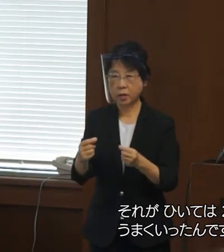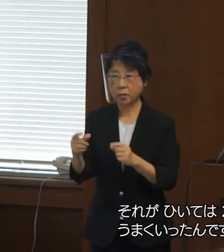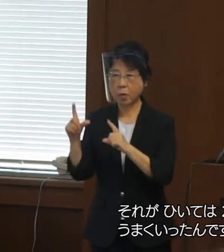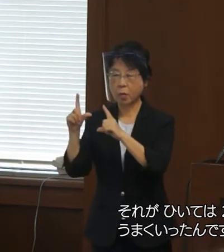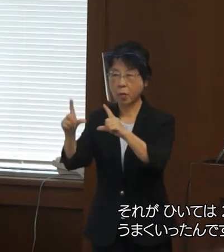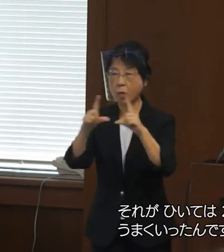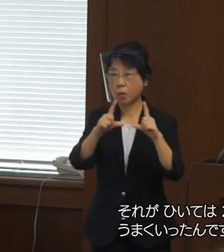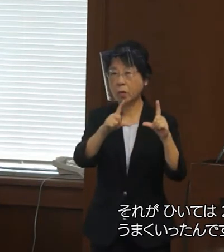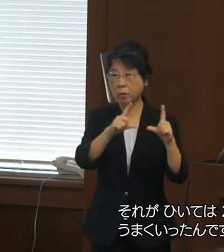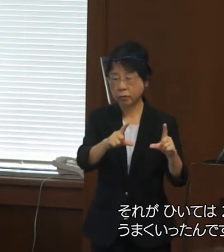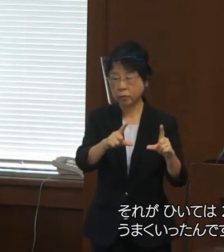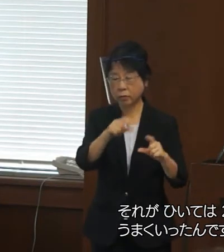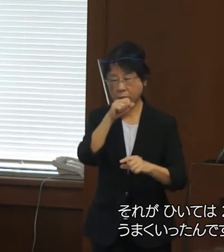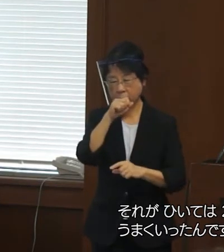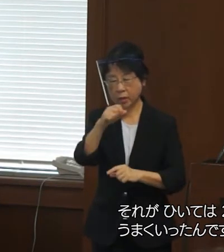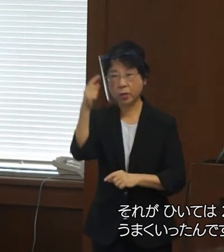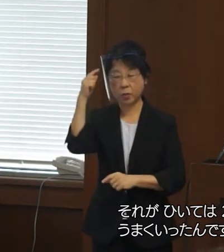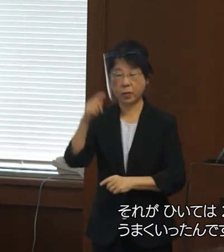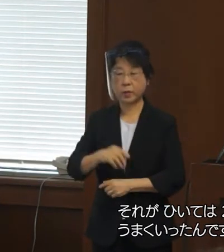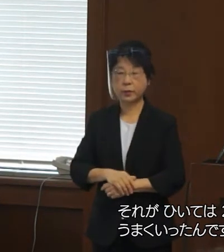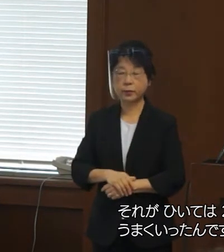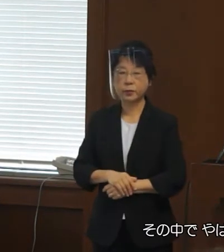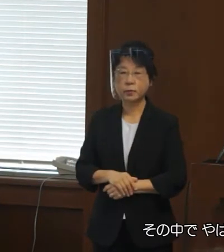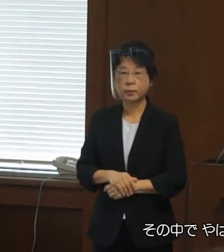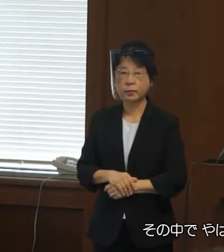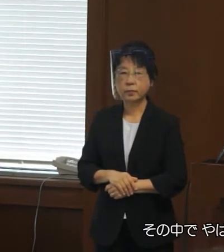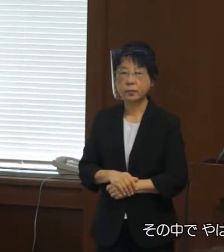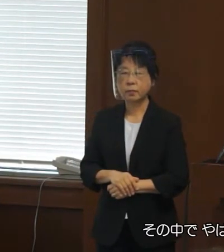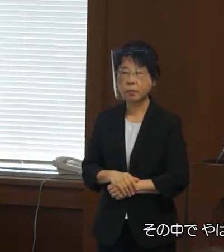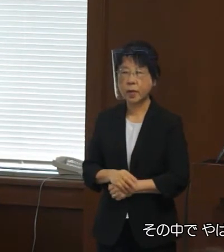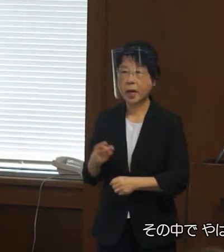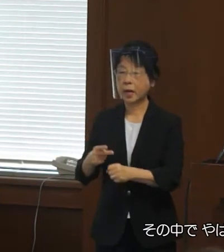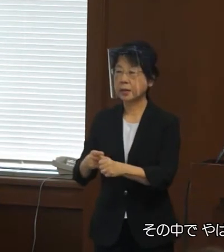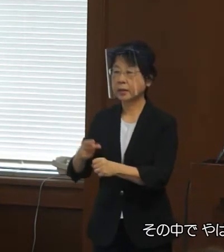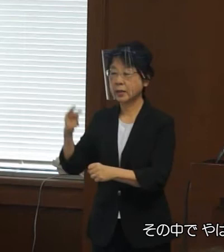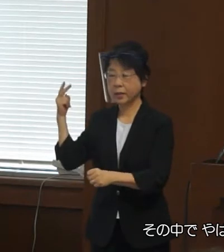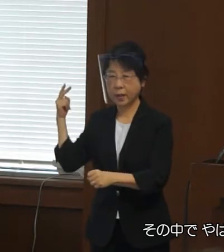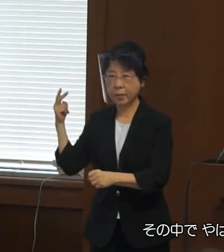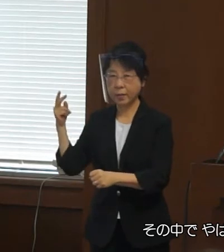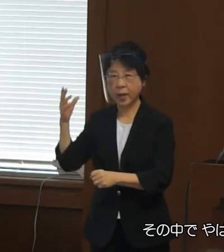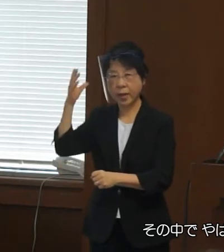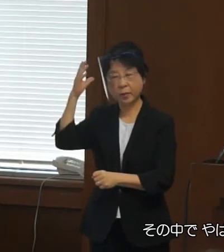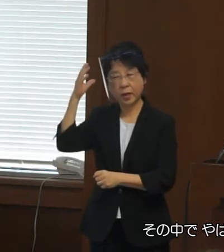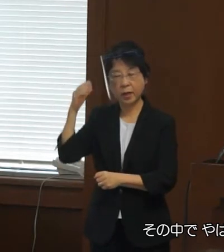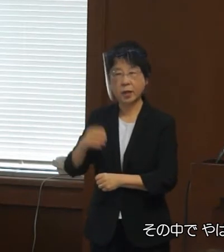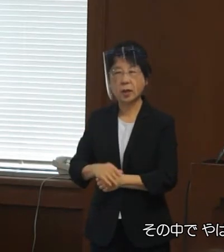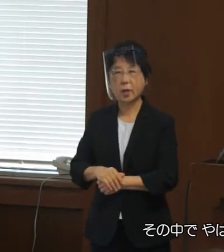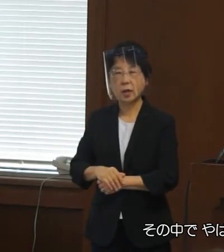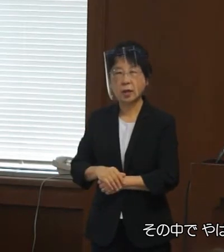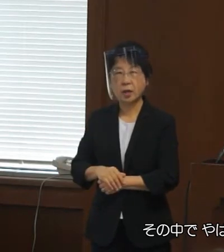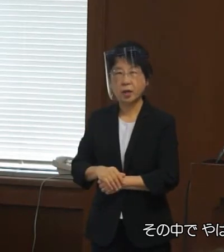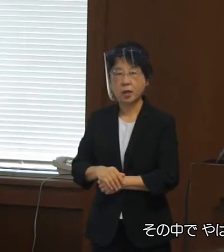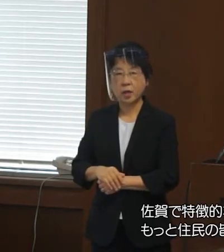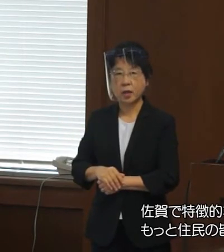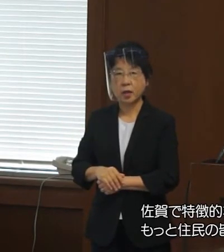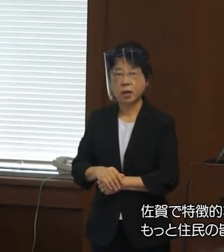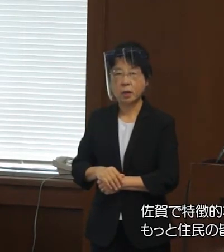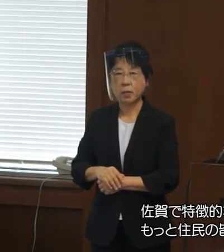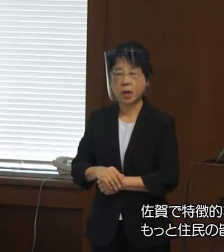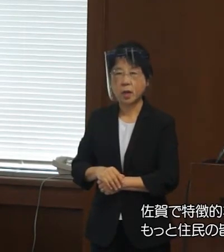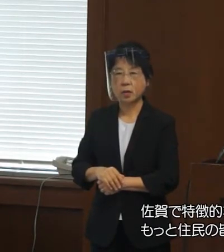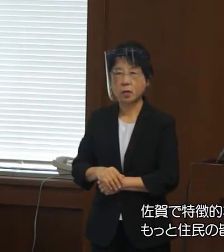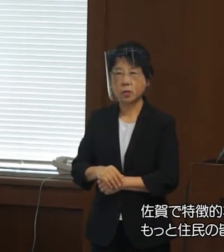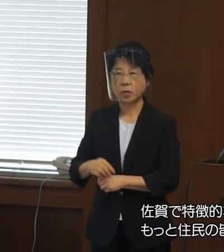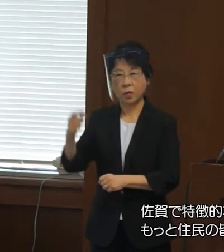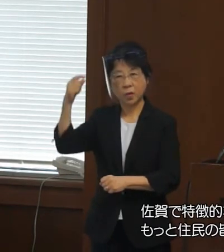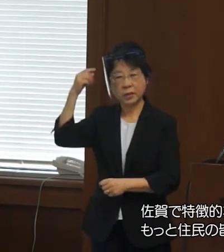2年前あの鉄の方はうまくいったんですけれども、その中であのやはりこの内水氾濫というあの